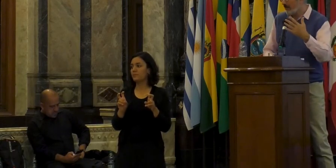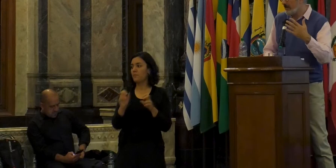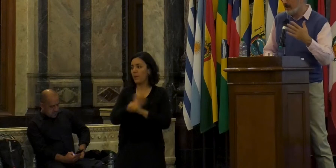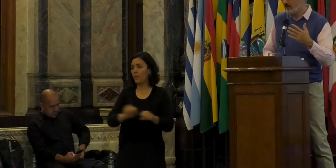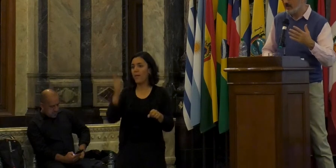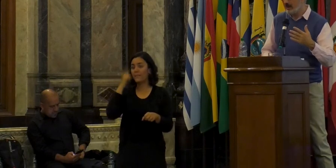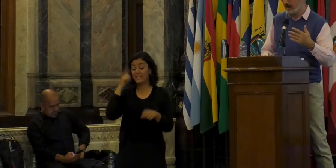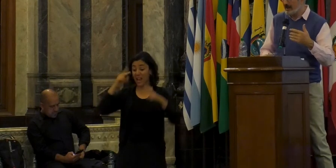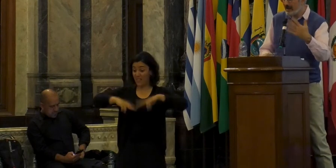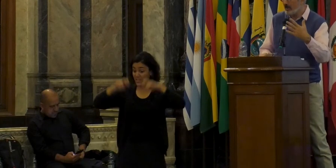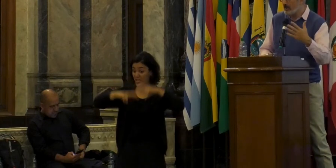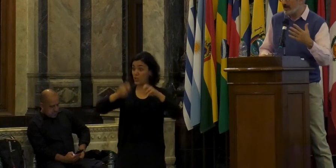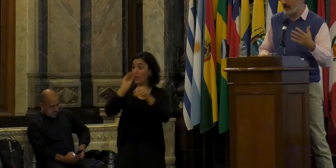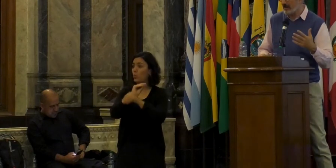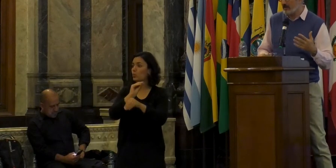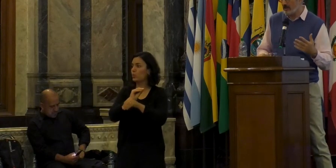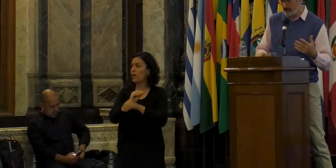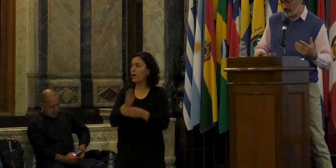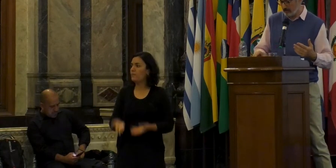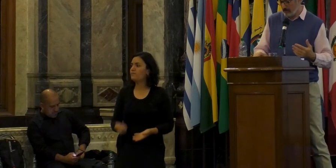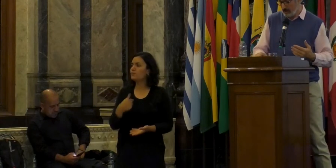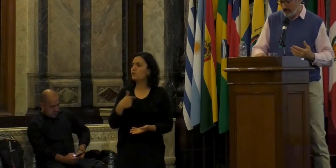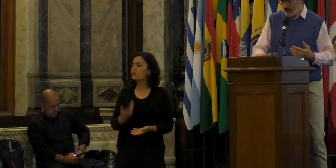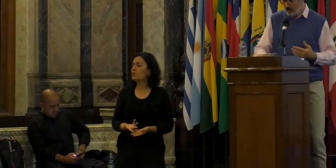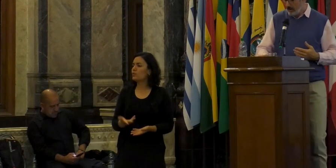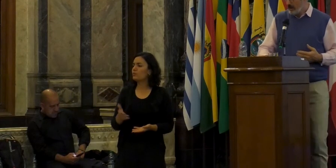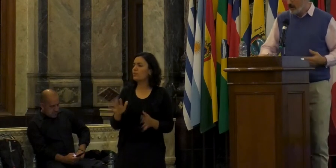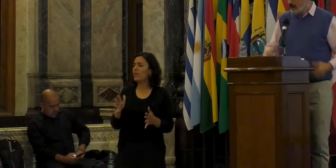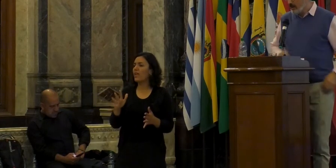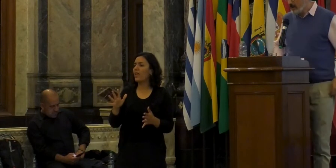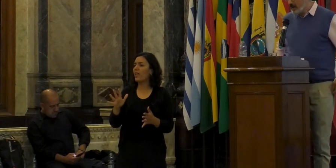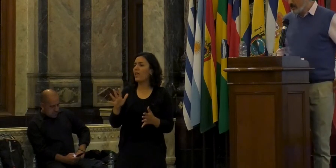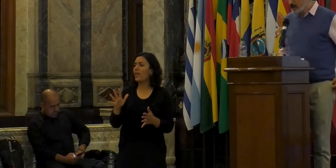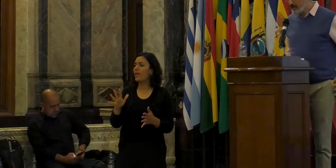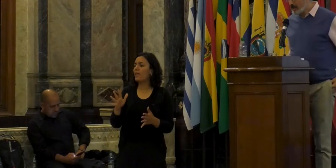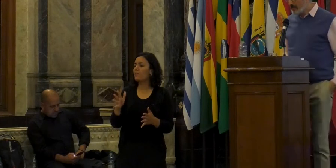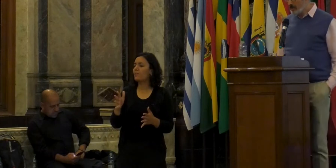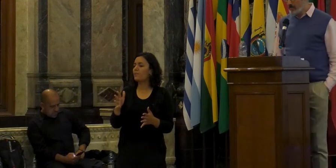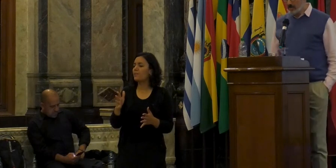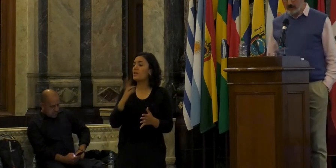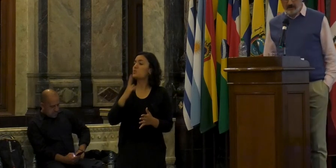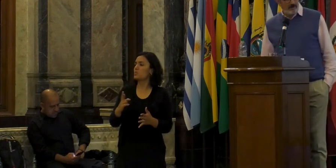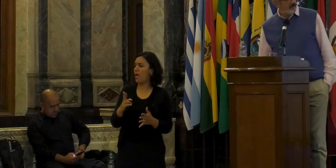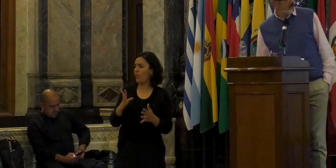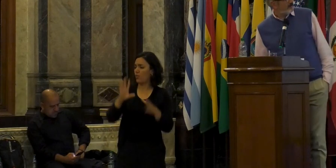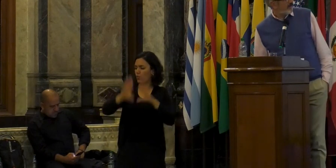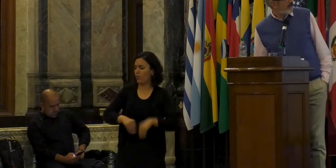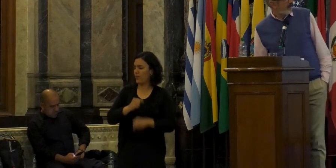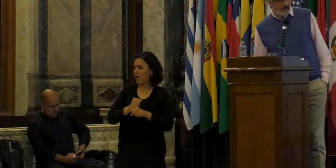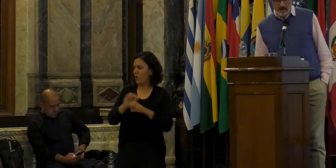la etnografía, ¿no? O a decir qué podemos sacar de todo esto, ¿no? La primera cosa que para mí fue muy importante